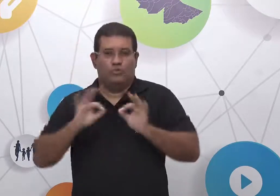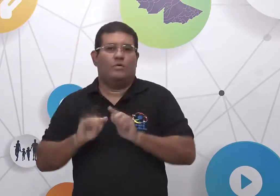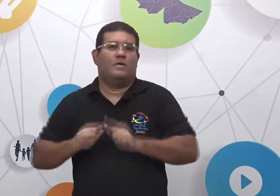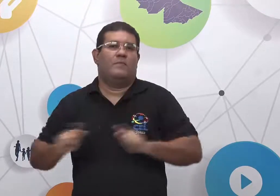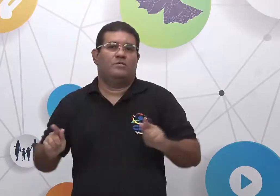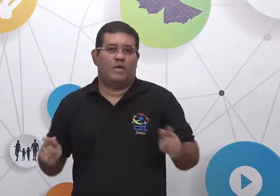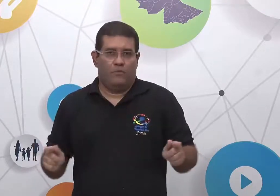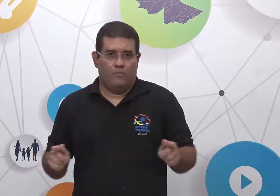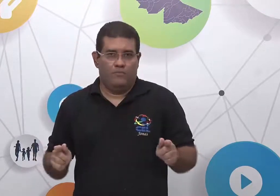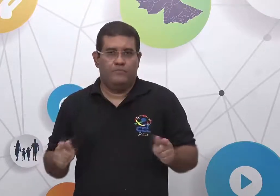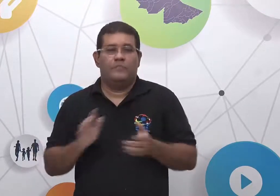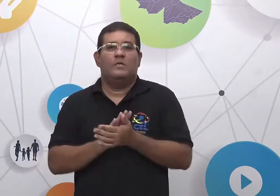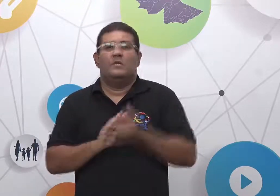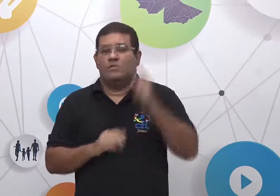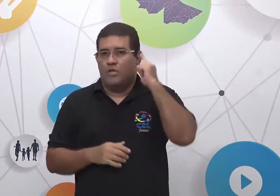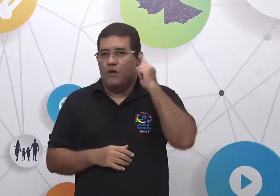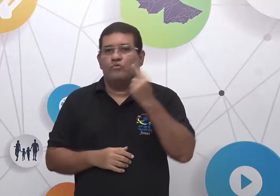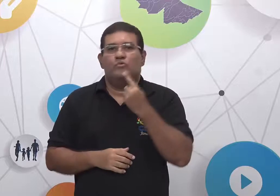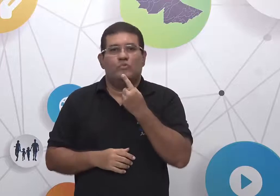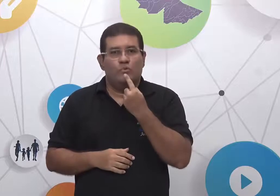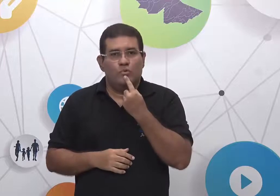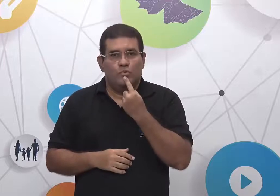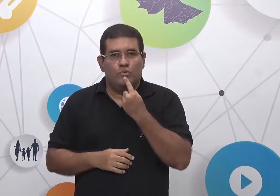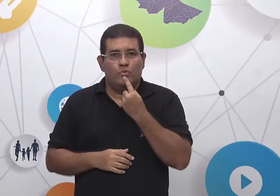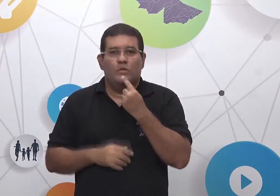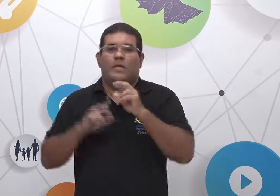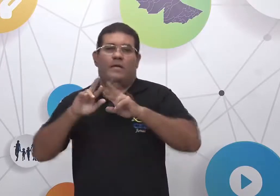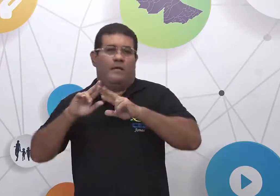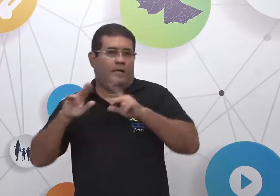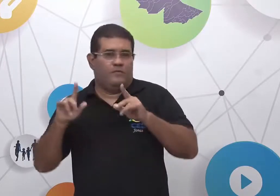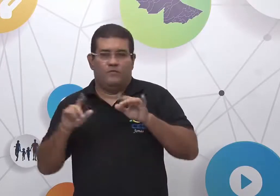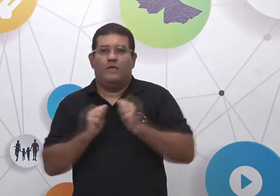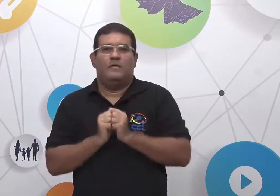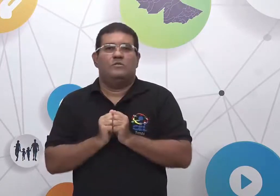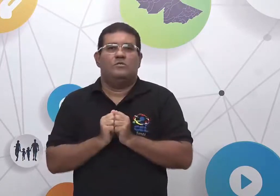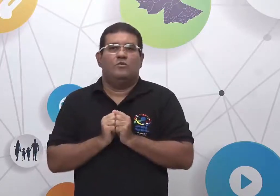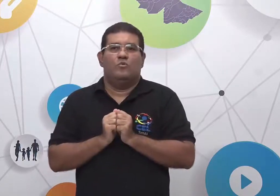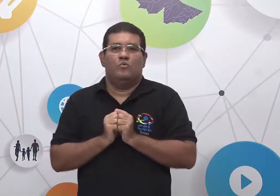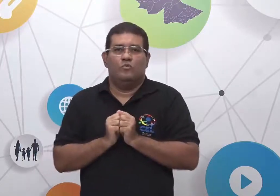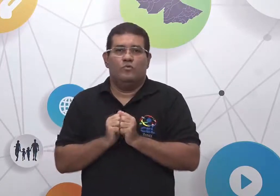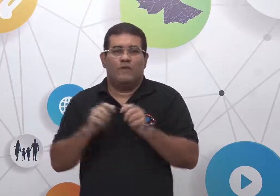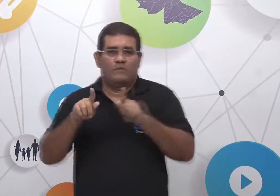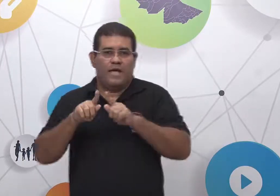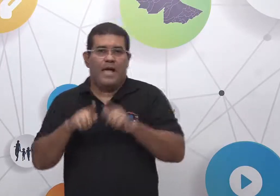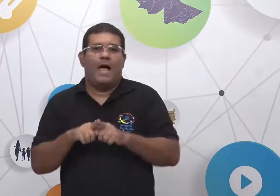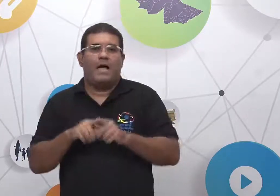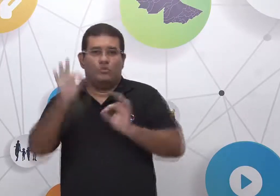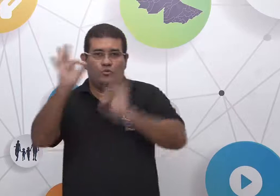estrutura gramatical já o surdo é diferente o Sul do vai usar a